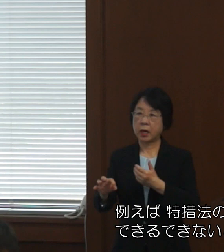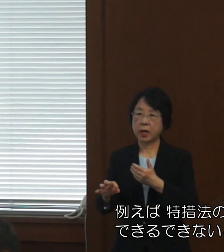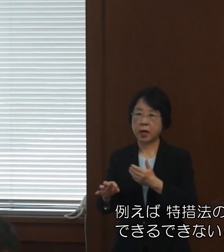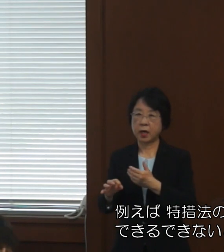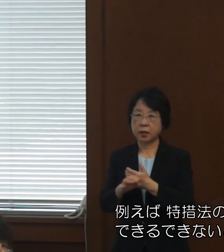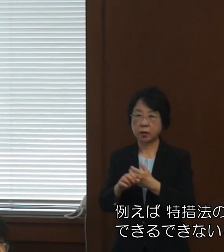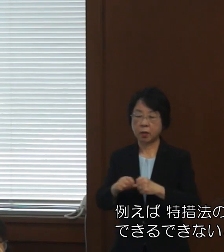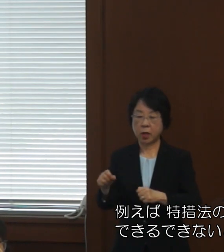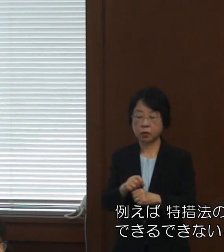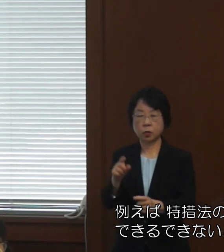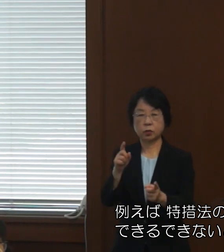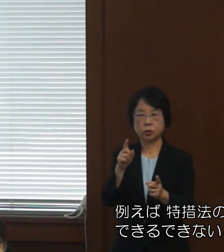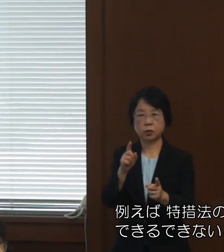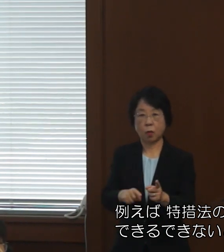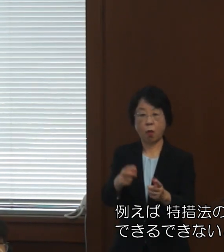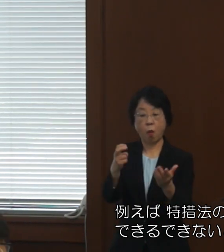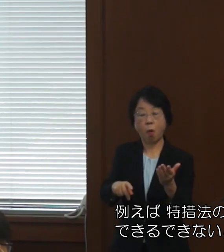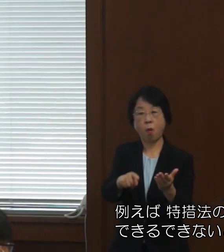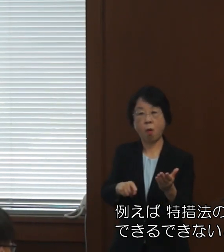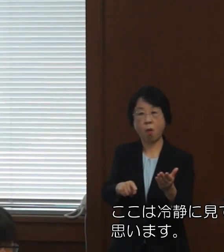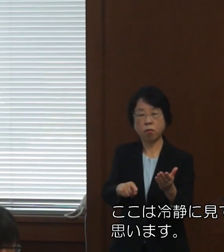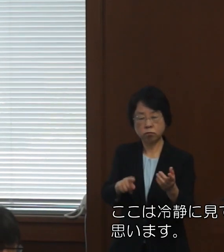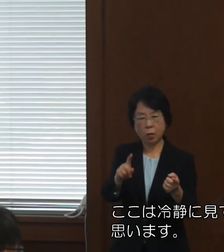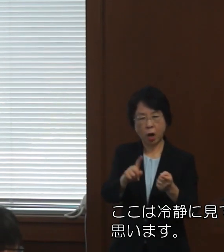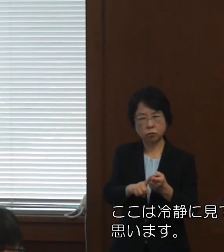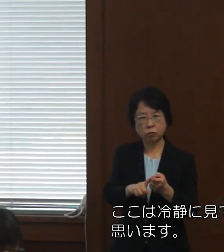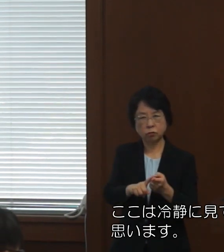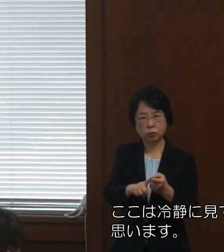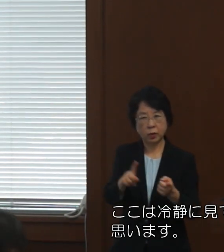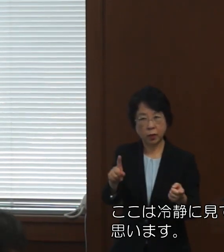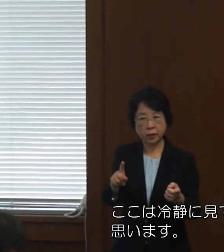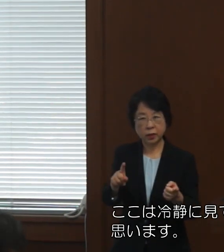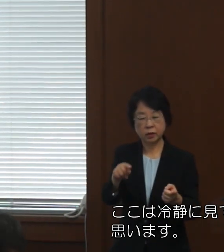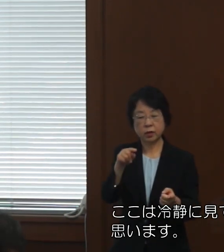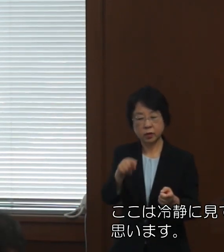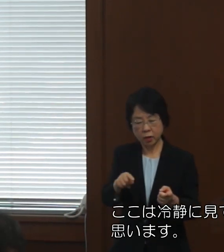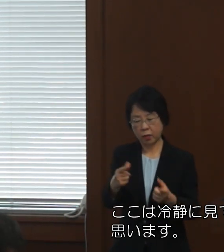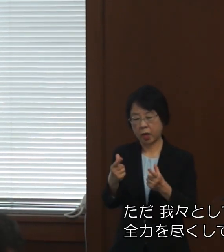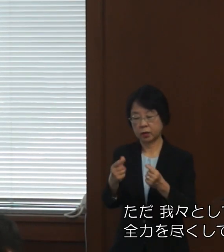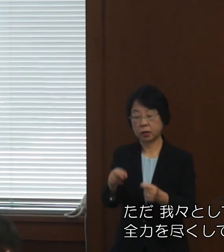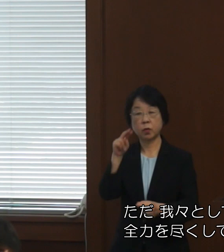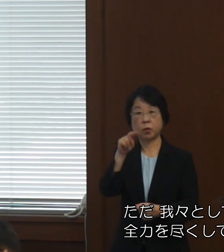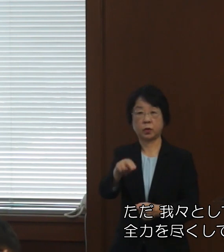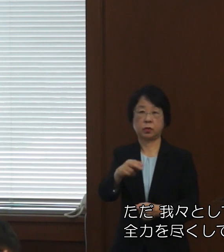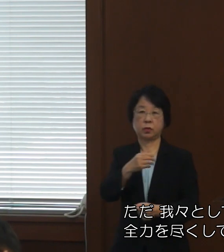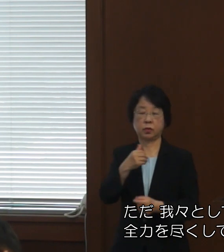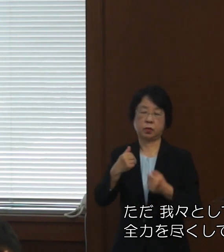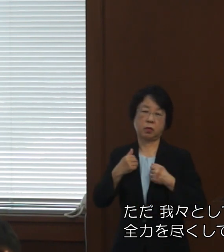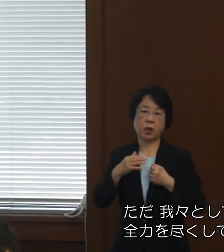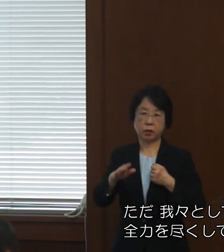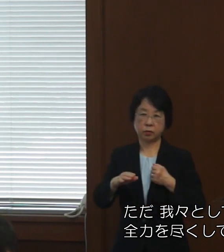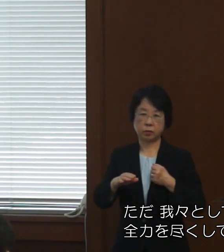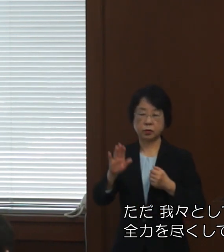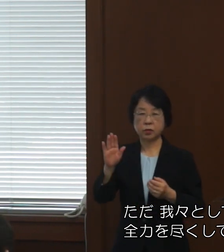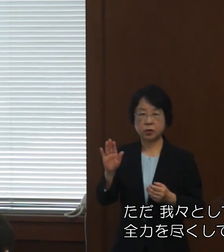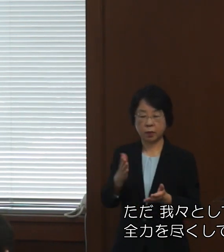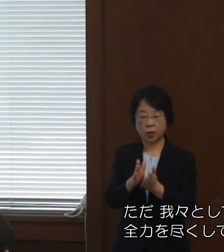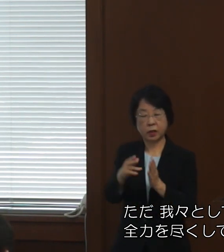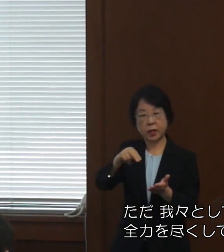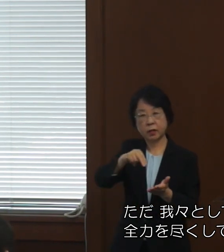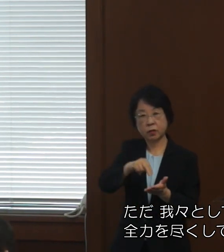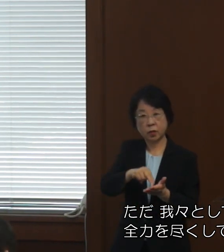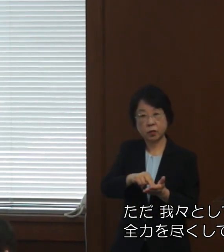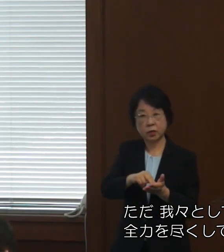ことについてできるできないっていうことはここはもう冷静に見ていかなければいけないと思いますただ我々としてできることについては